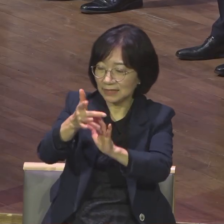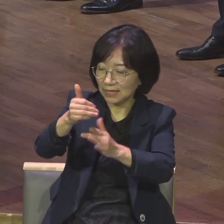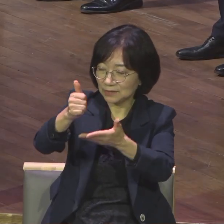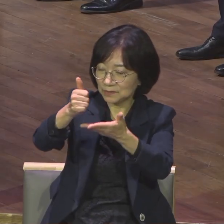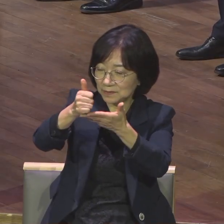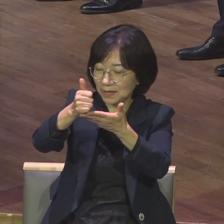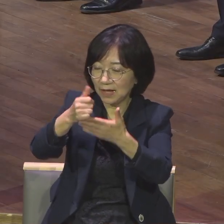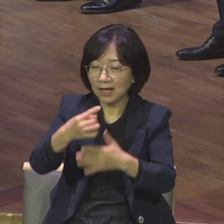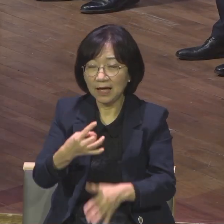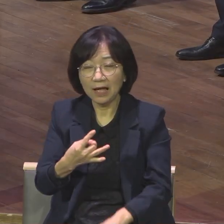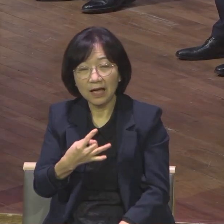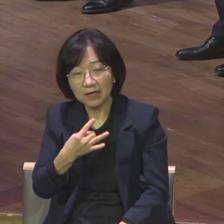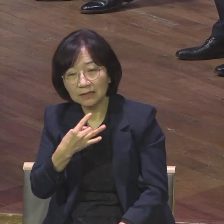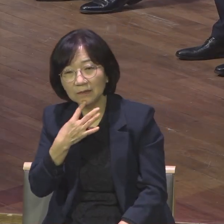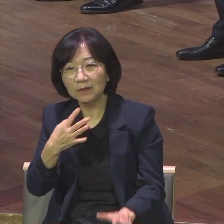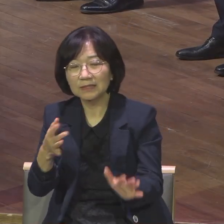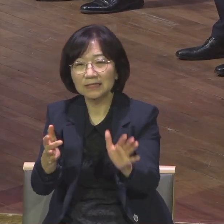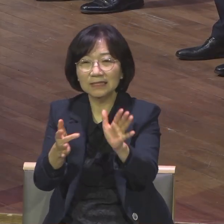오직